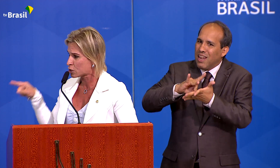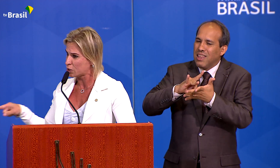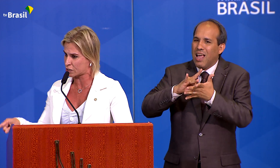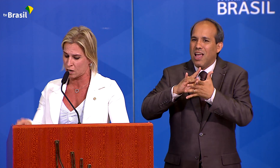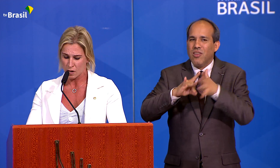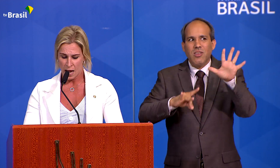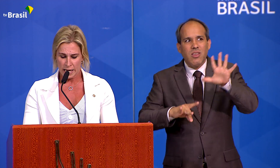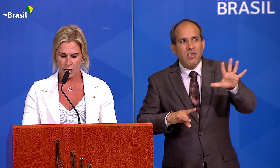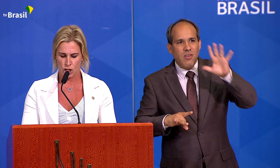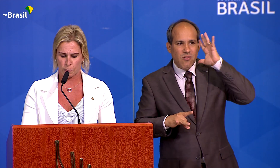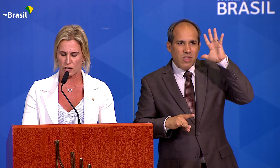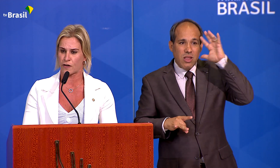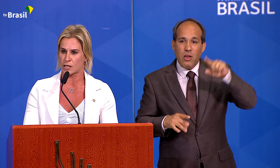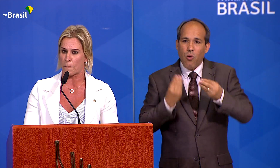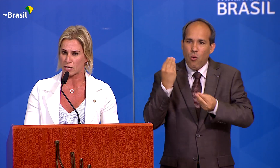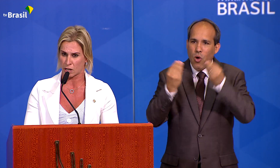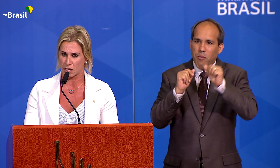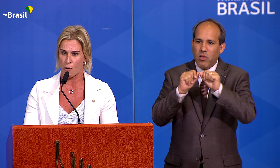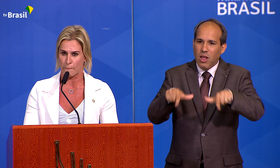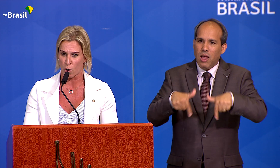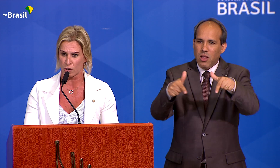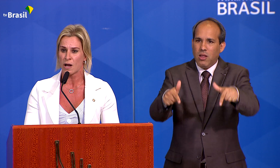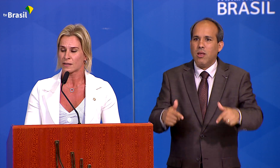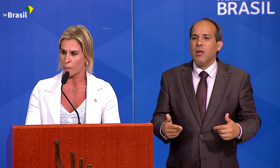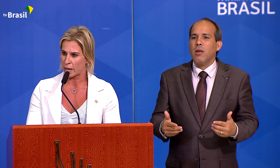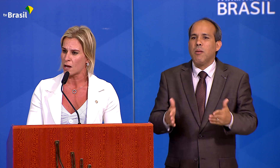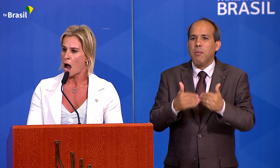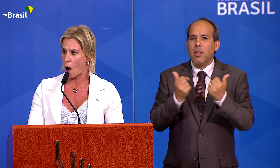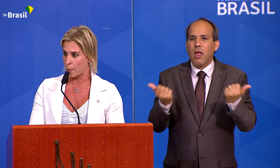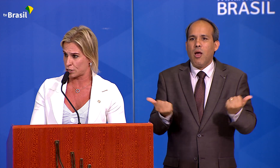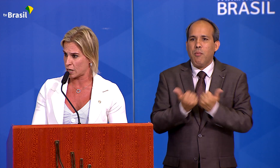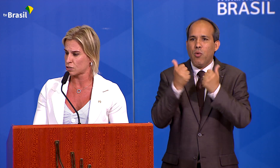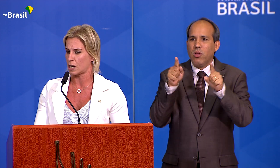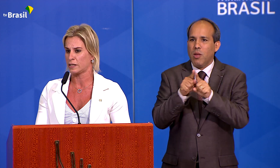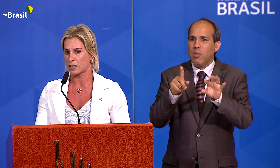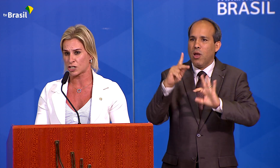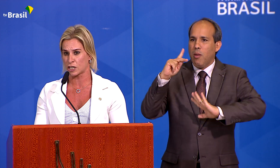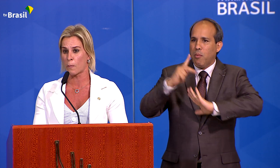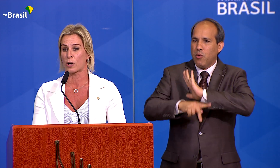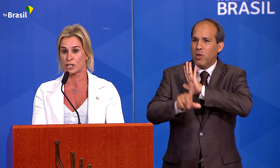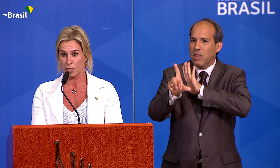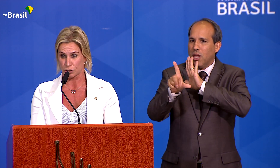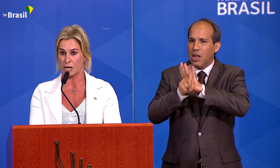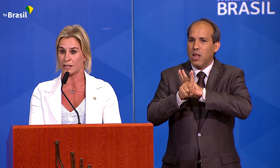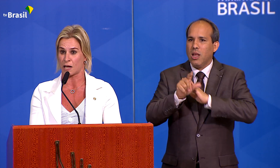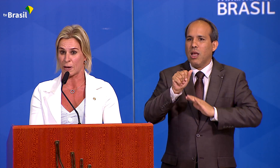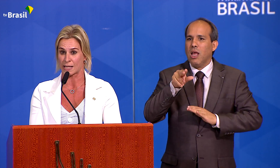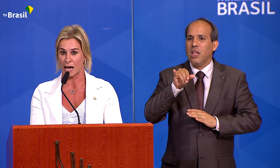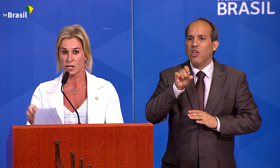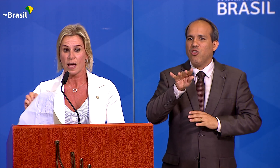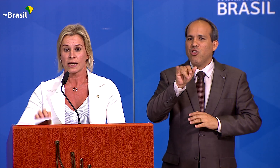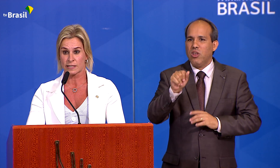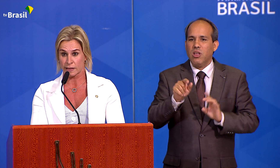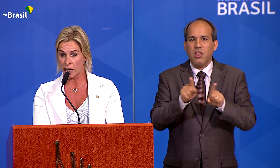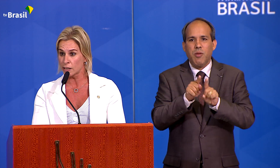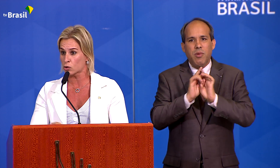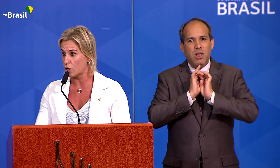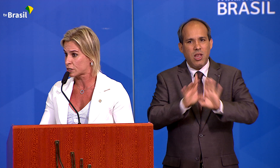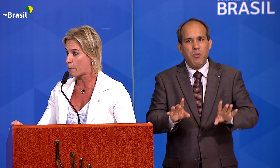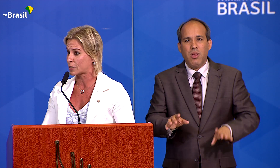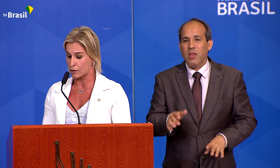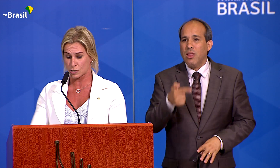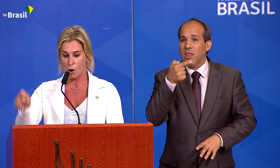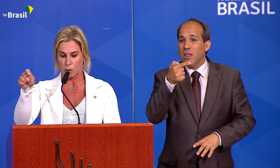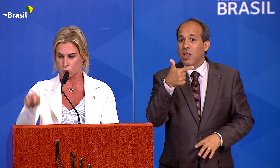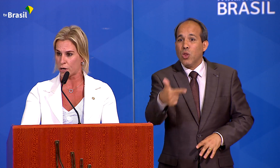nosso Brasil e a gente mostrou que a gente pode fazer eu peço aqui ao apoio também ao Projeto de Lei da Anistia ao projeto de lei da liberdade de